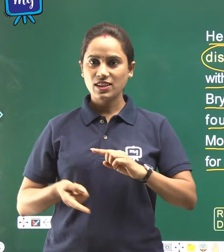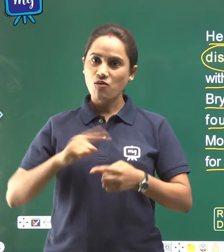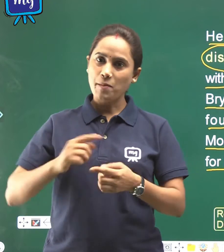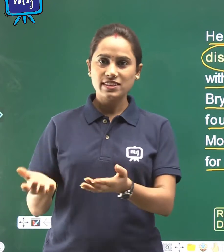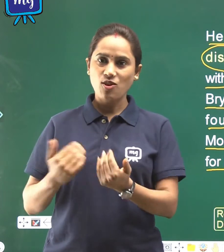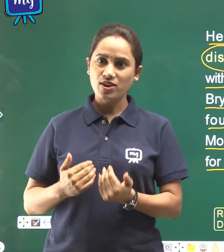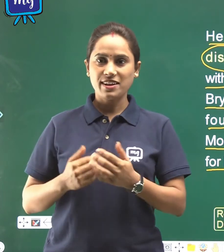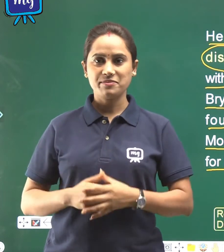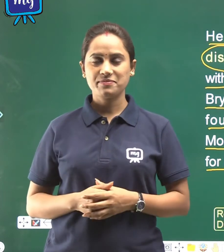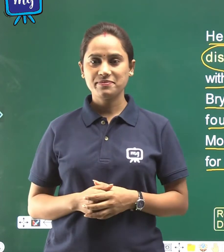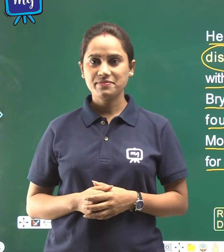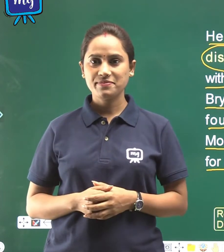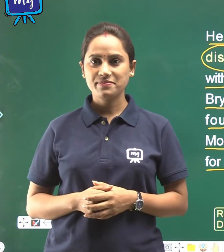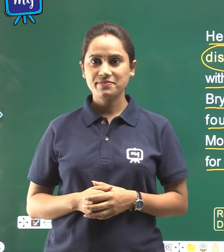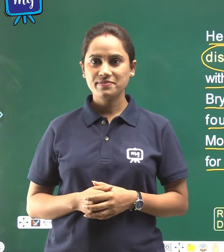वापिस लौटना,